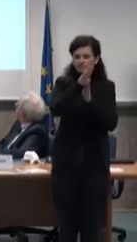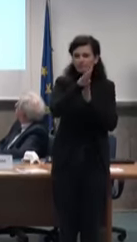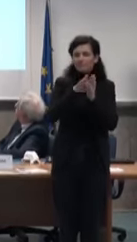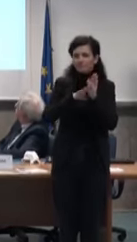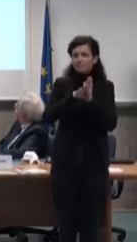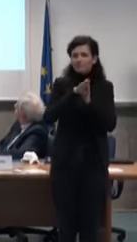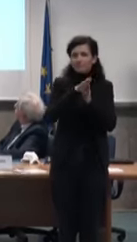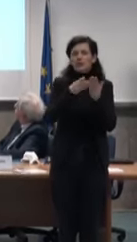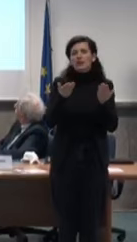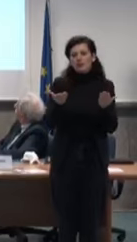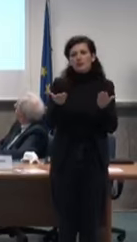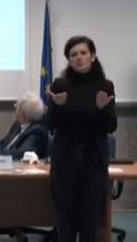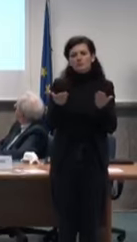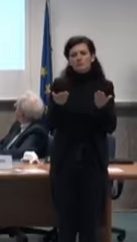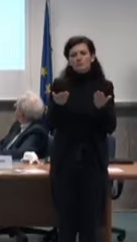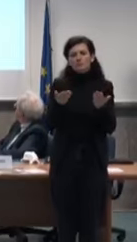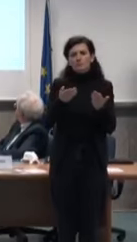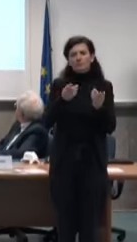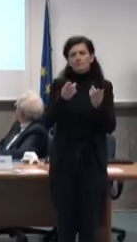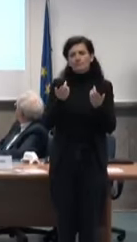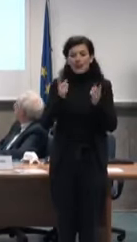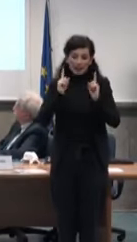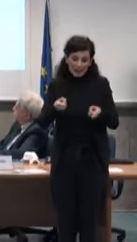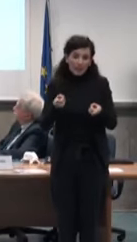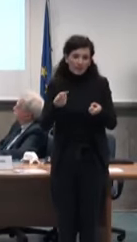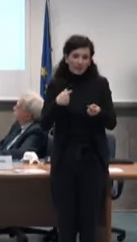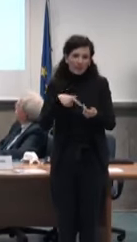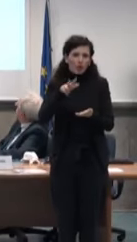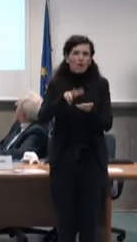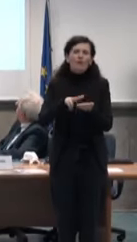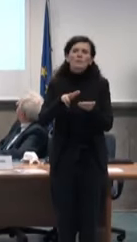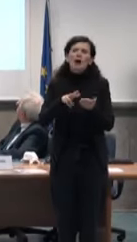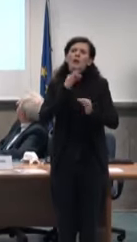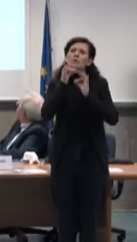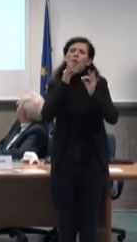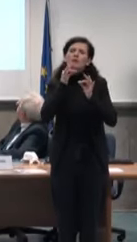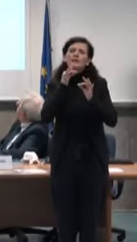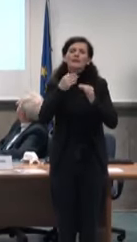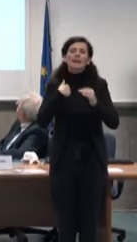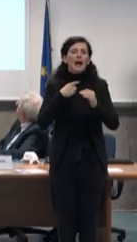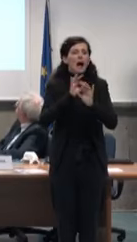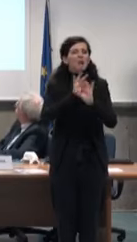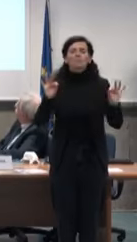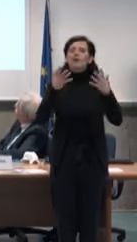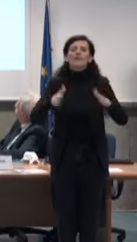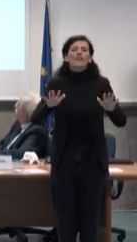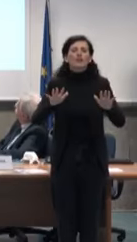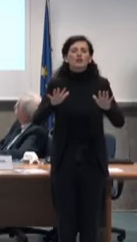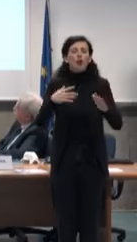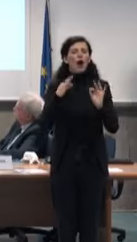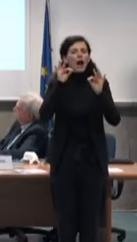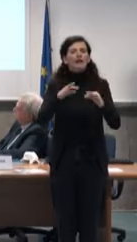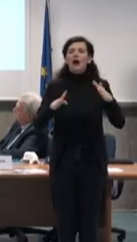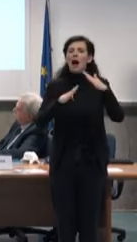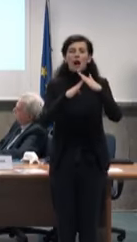questo vuol dire in qualche modo dobbiamo confermarlo arrivano al plateau non vuol dire avere conquistato la vetta e adesso è finita vuol dire